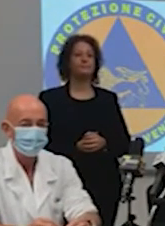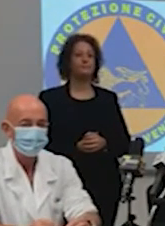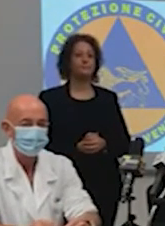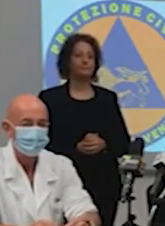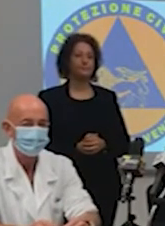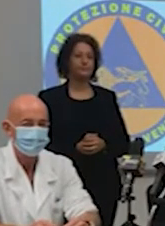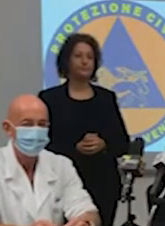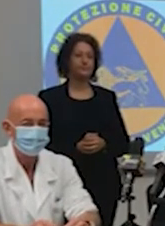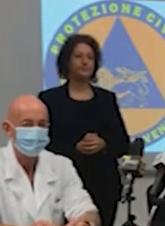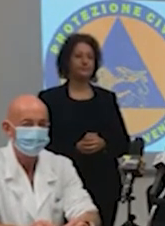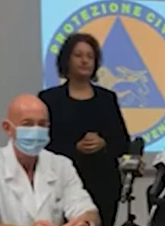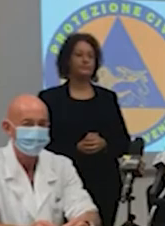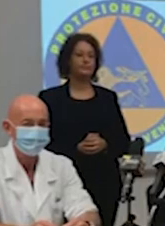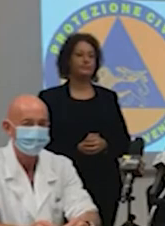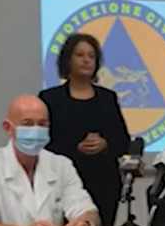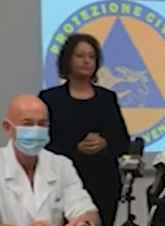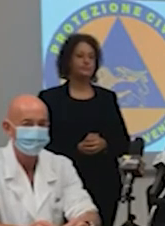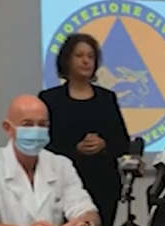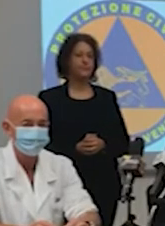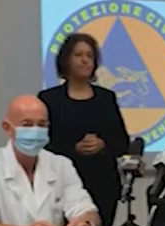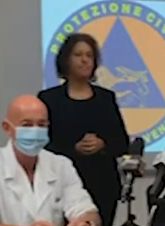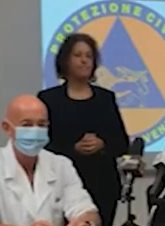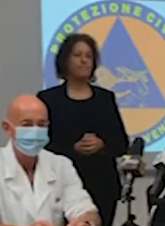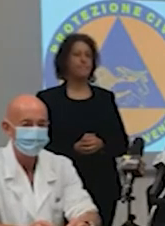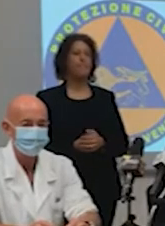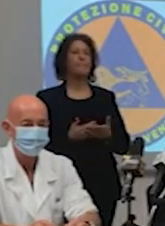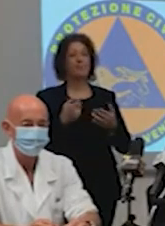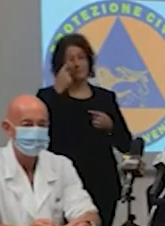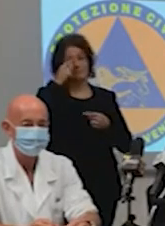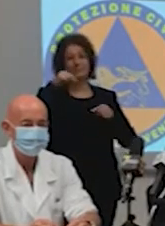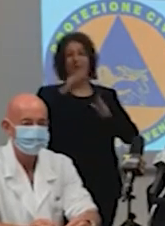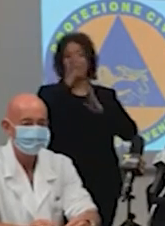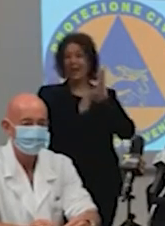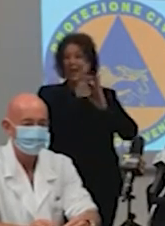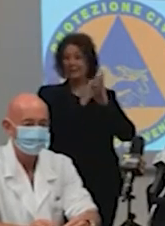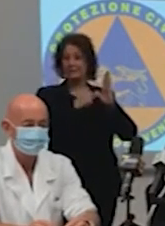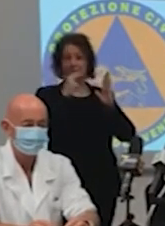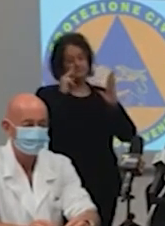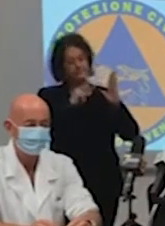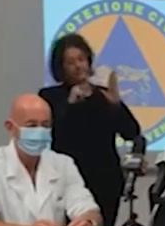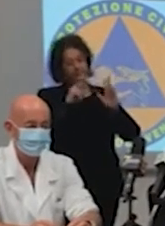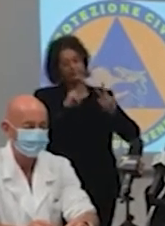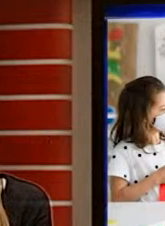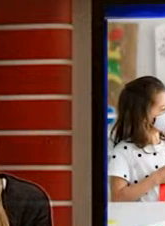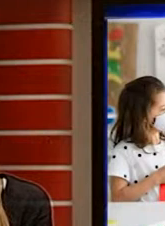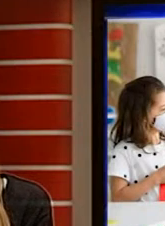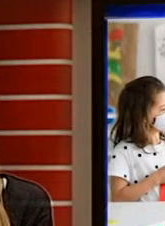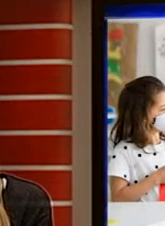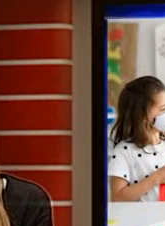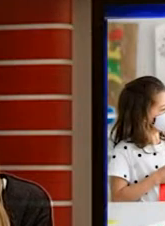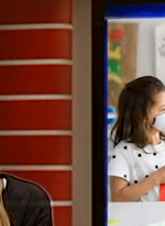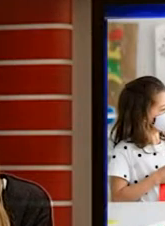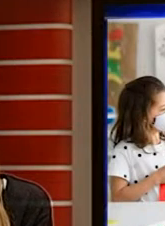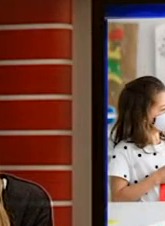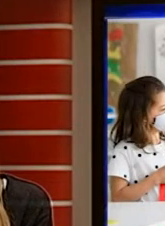rapidi verranno effettuati direttamente a scuola e nel caso in cui i compagni dell'alunno positivo dovessero risultare tutti negativi le